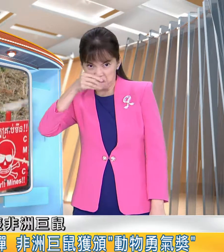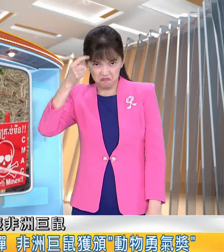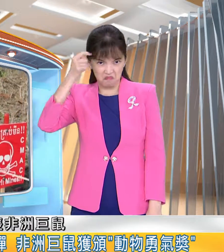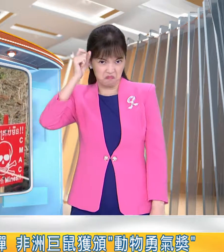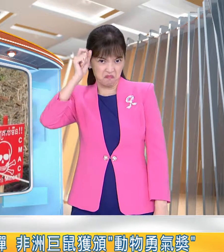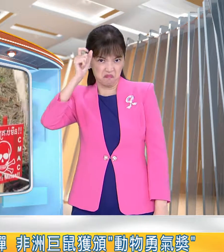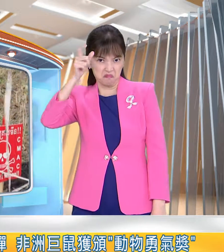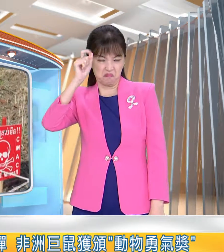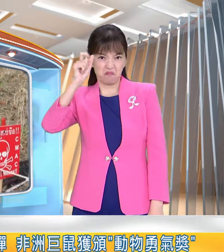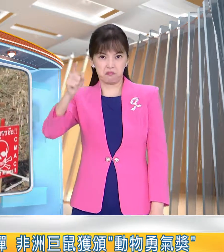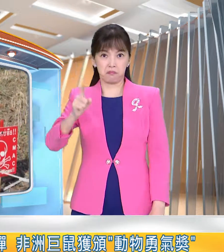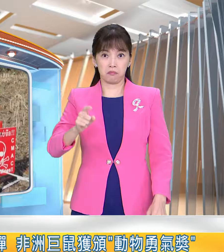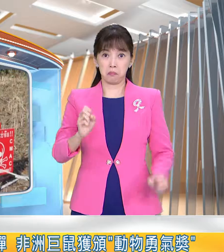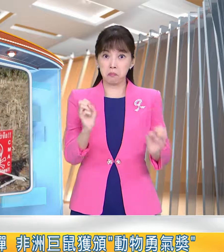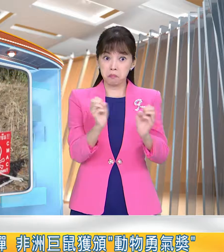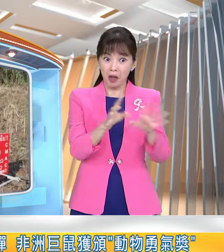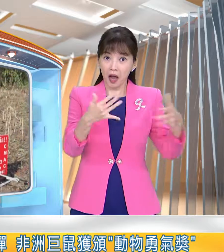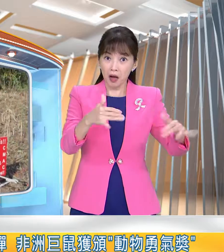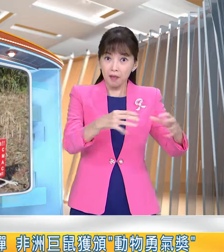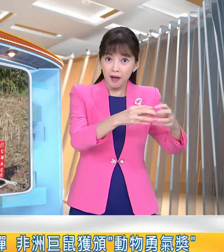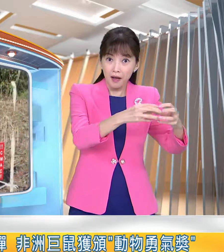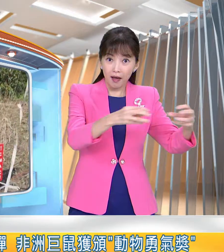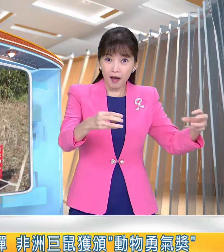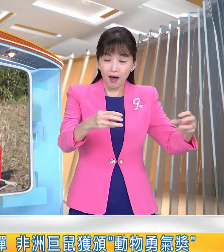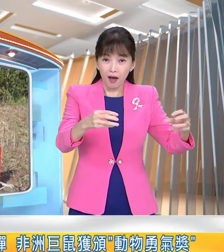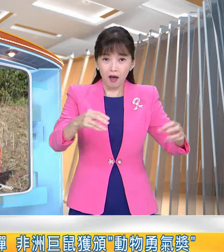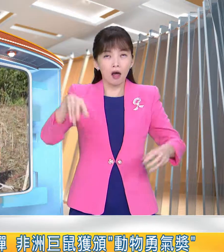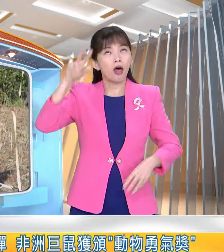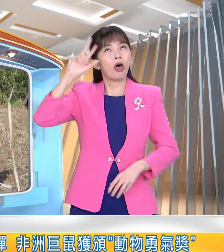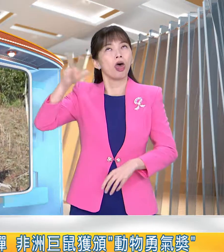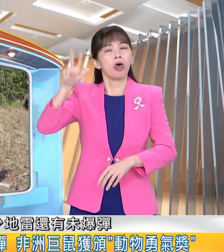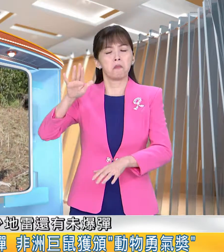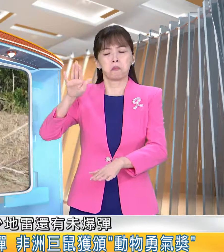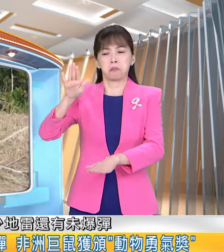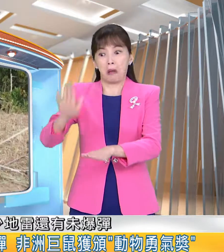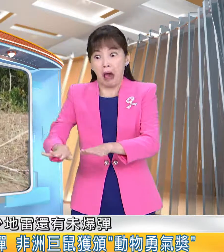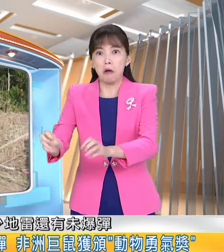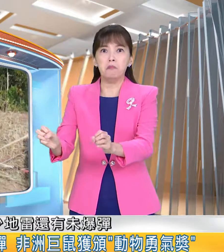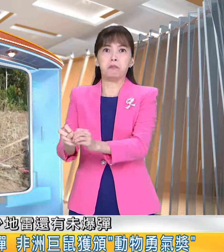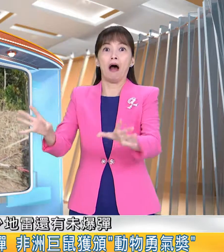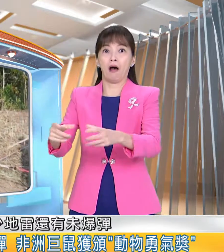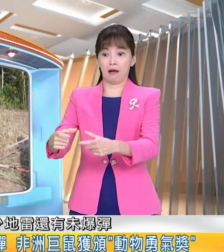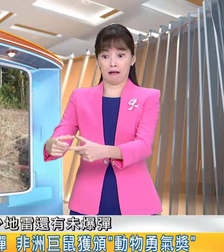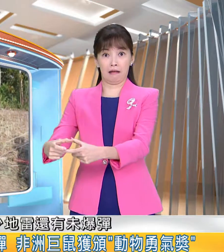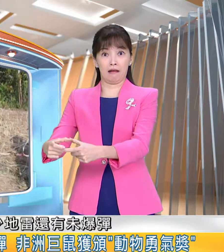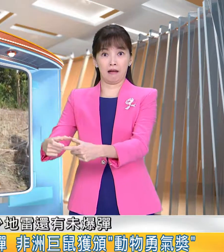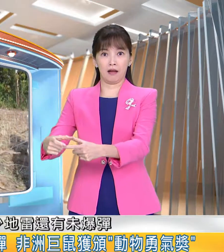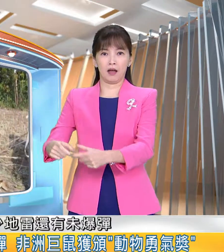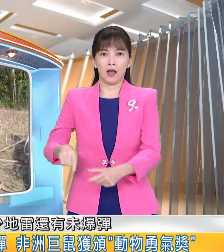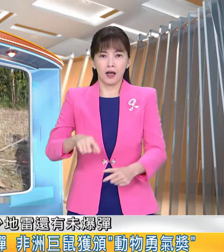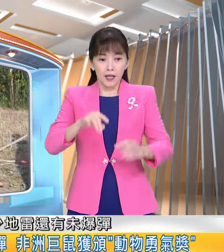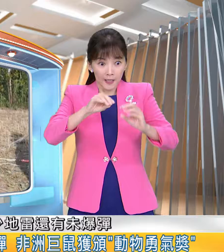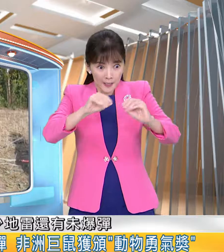为嗅觉灵敏，透过了它的帮忙，成功侦测到不少地雷还有未爆